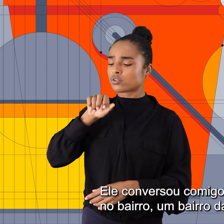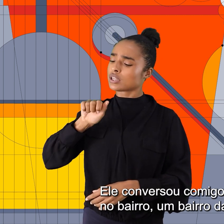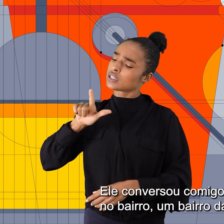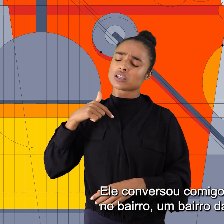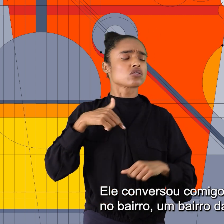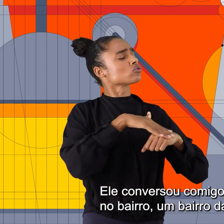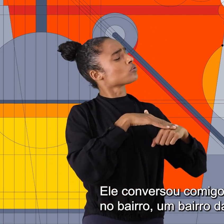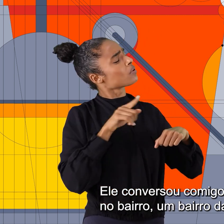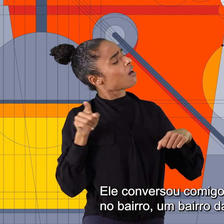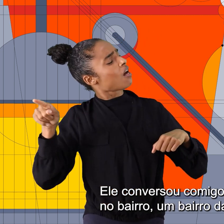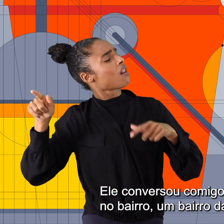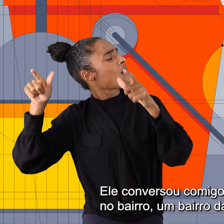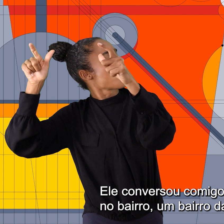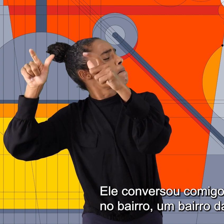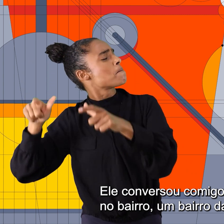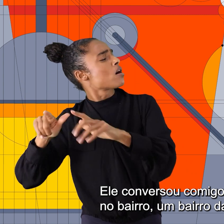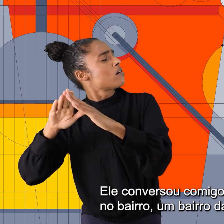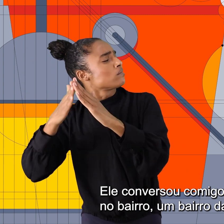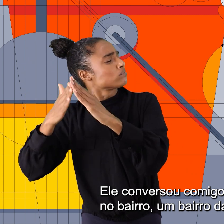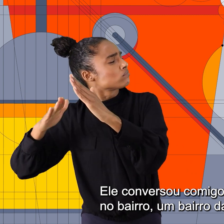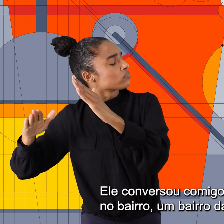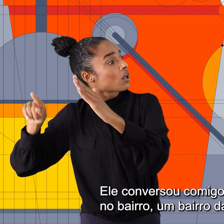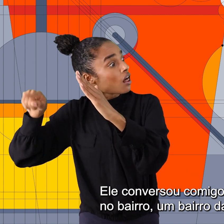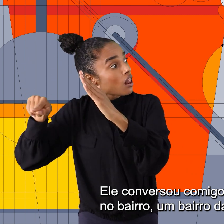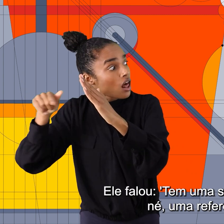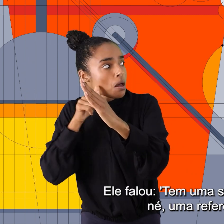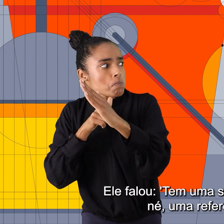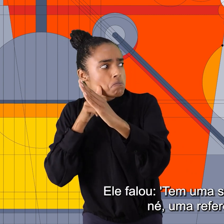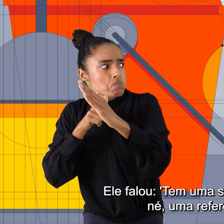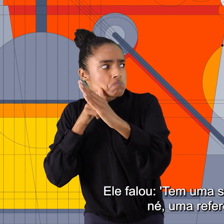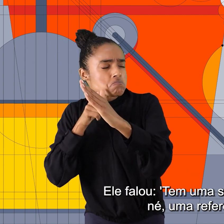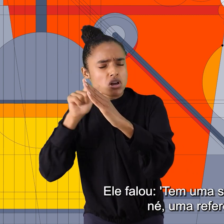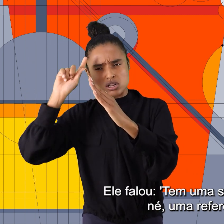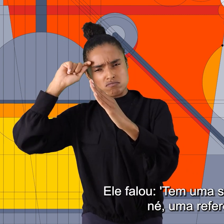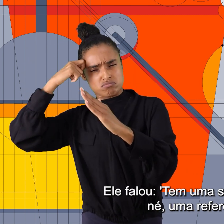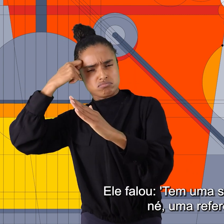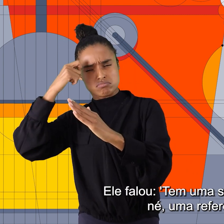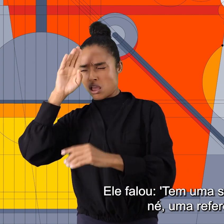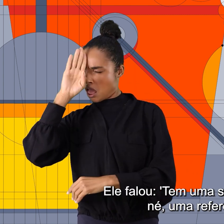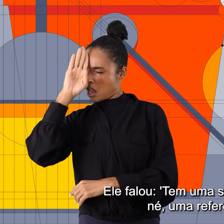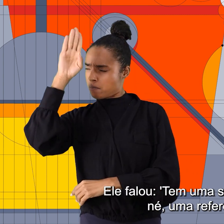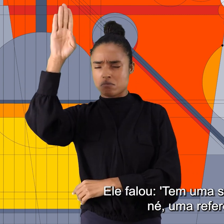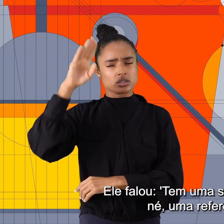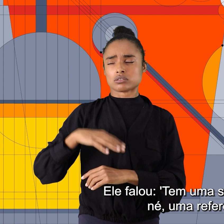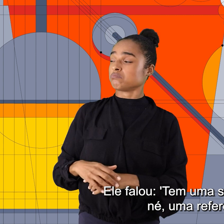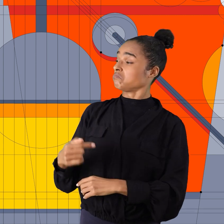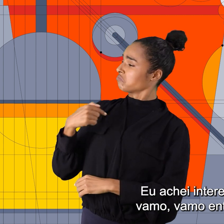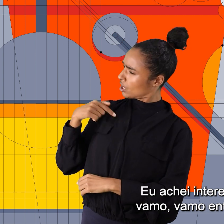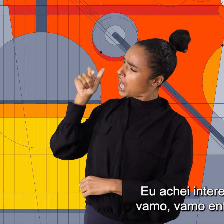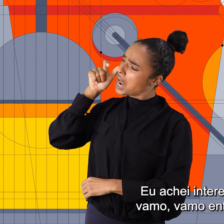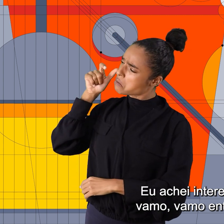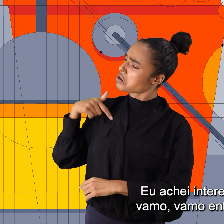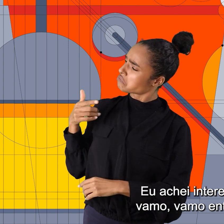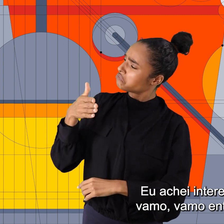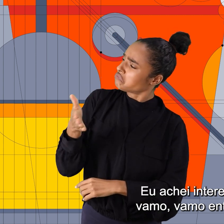projecionista. Ele conversou comigo e falou, lá no bairro da periferia, né? Ele falou, tem uma senhora negra, né, uma referência. Eu